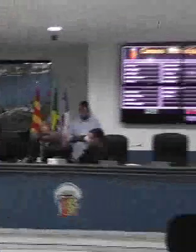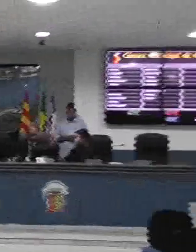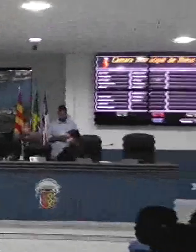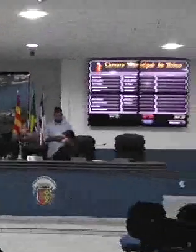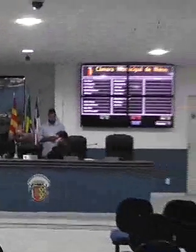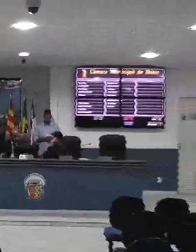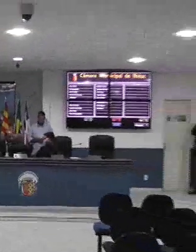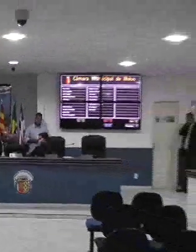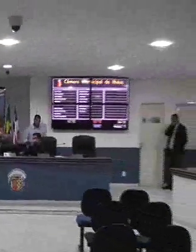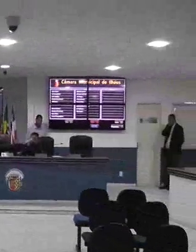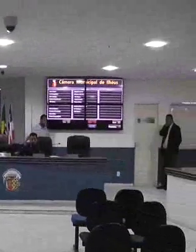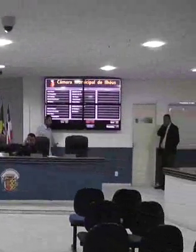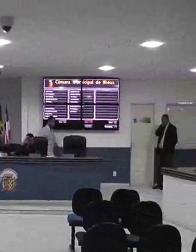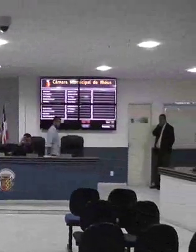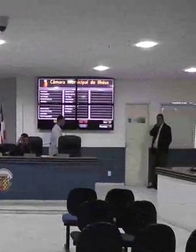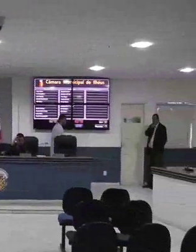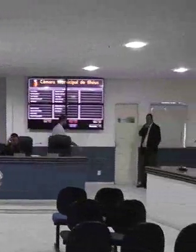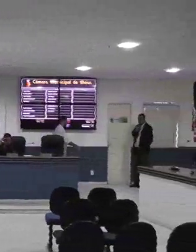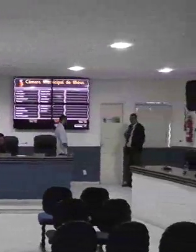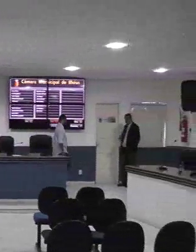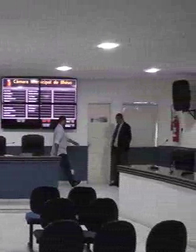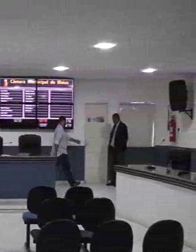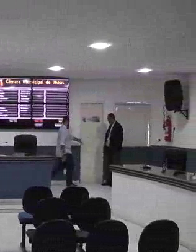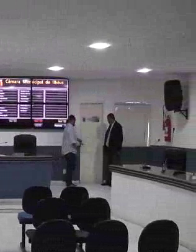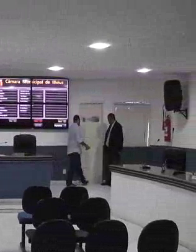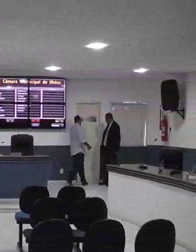Vereador Luiz Carlos, escuta.